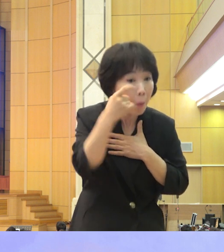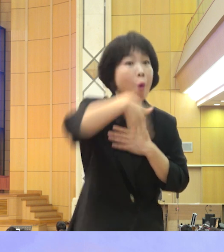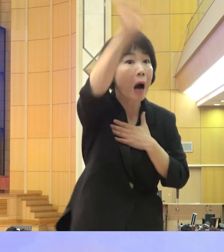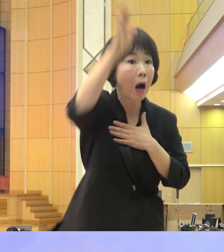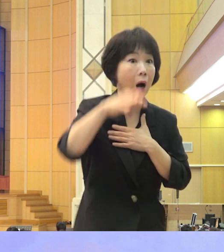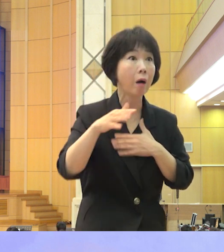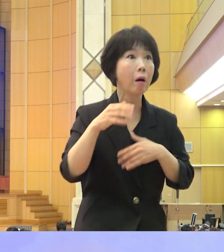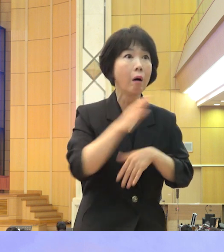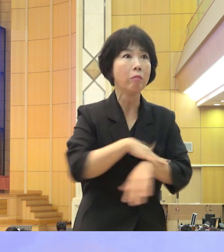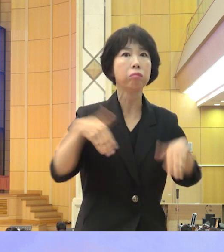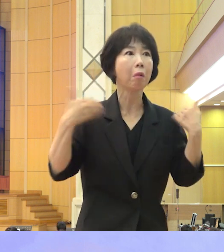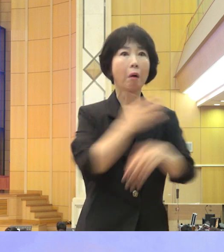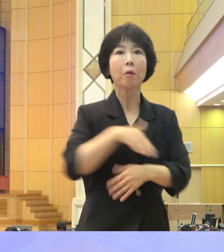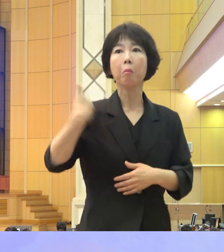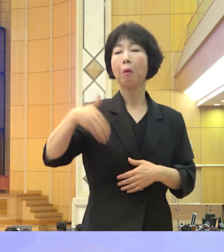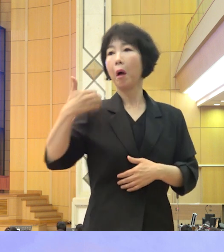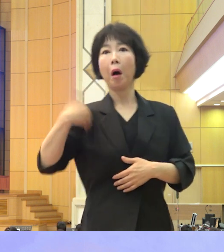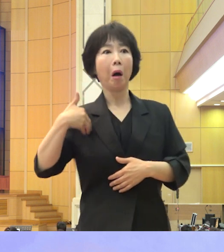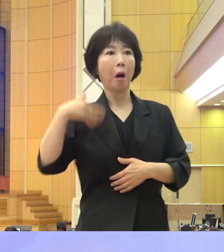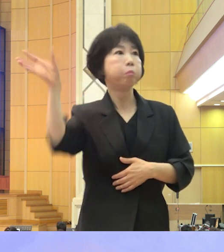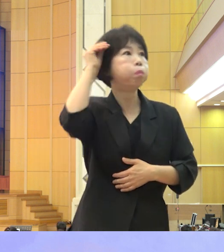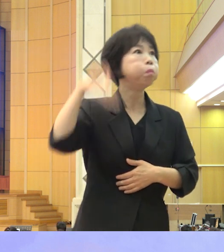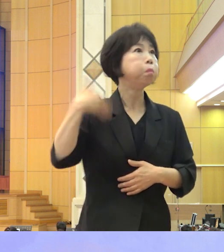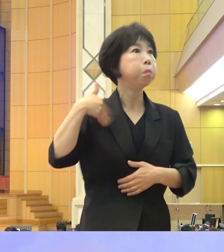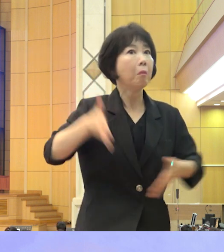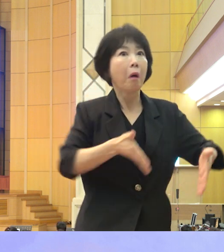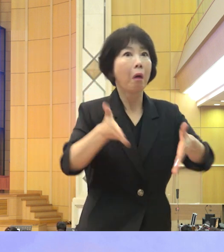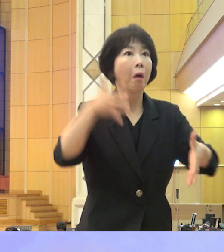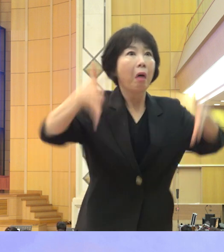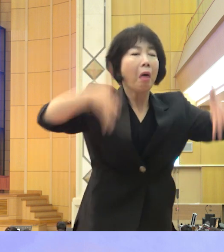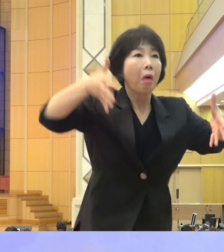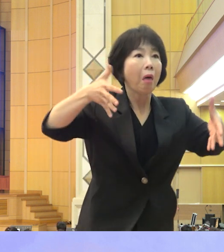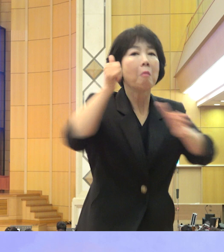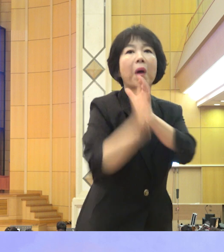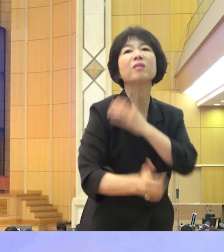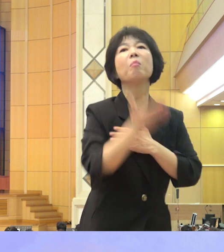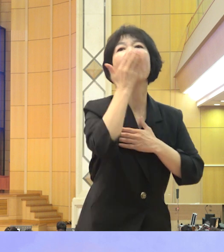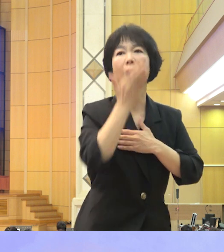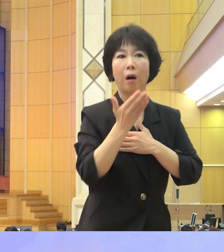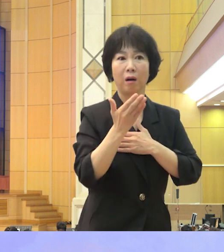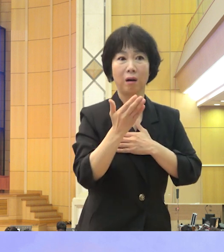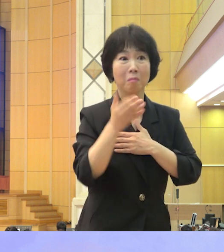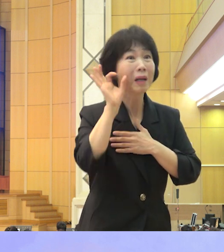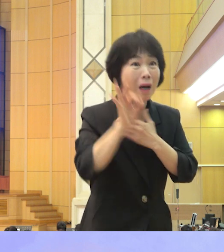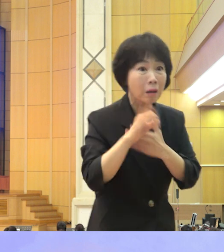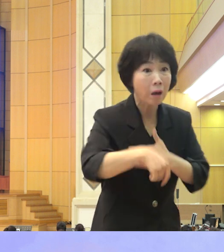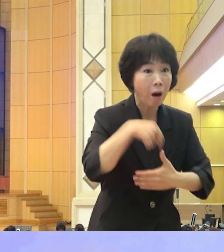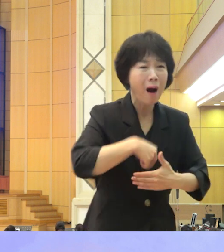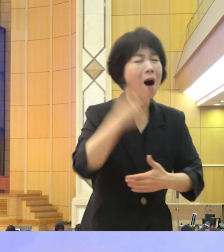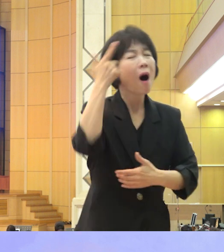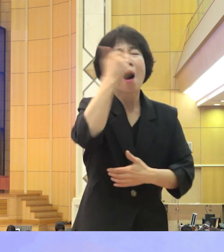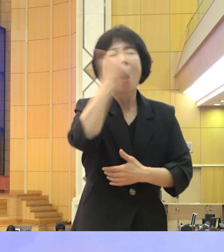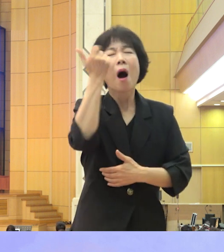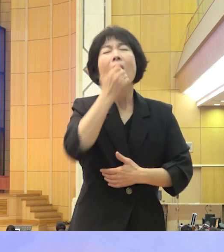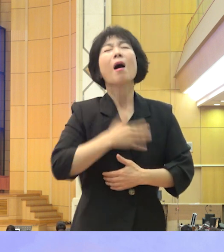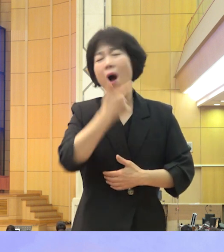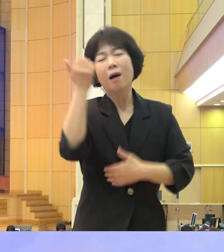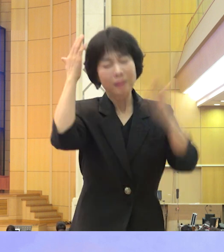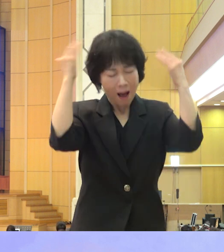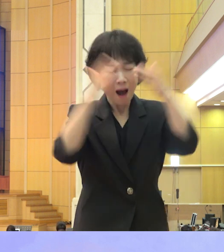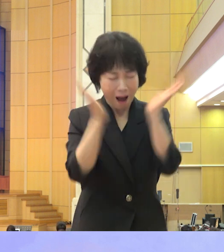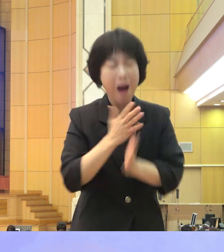모르면 잘못 갈 수 있습니다. 또 안다고 했는데